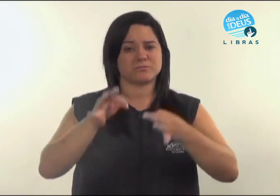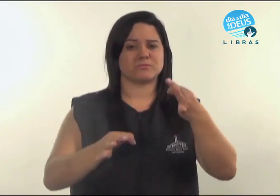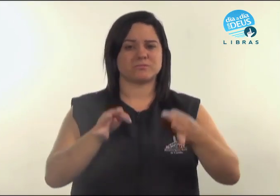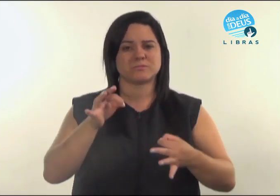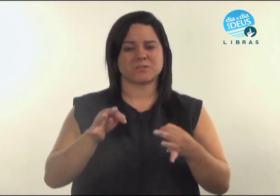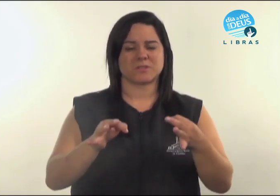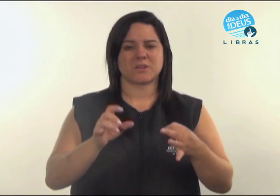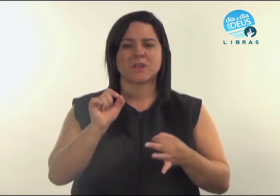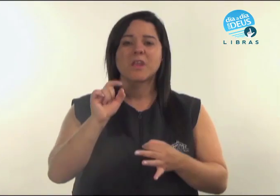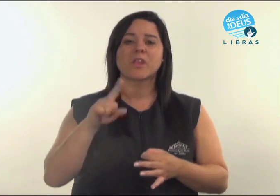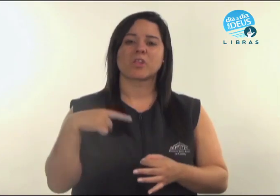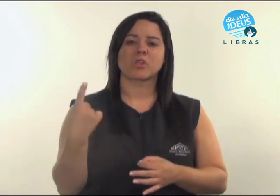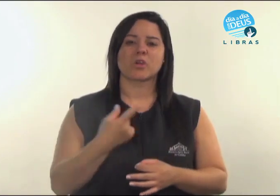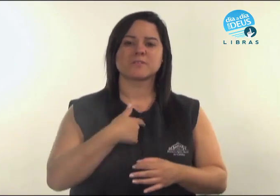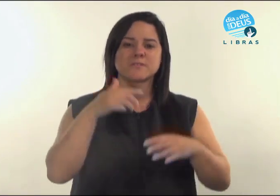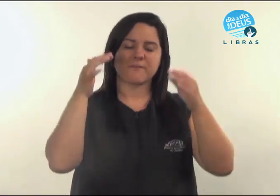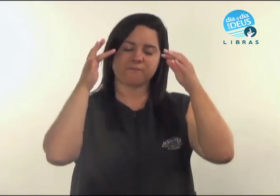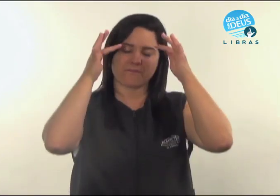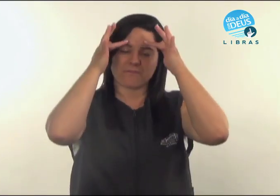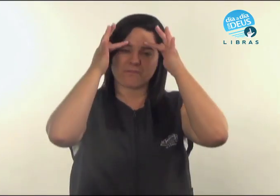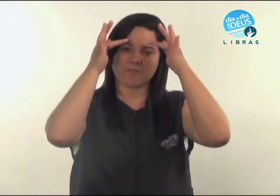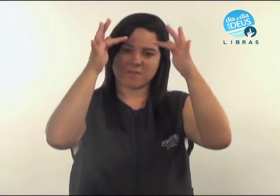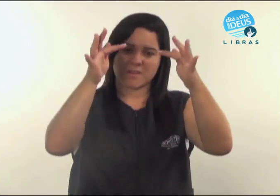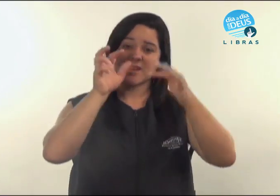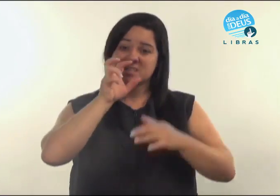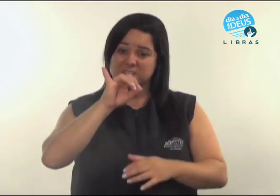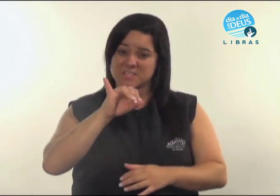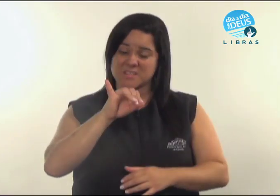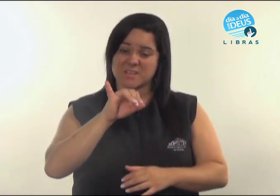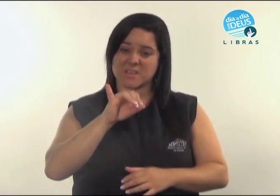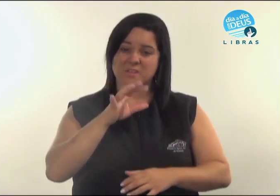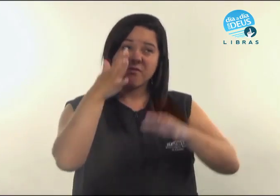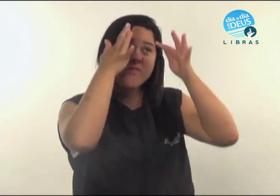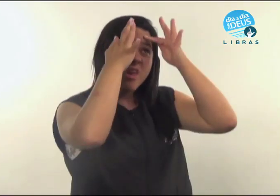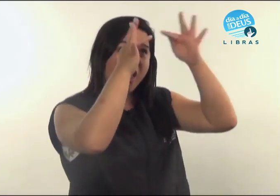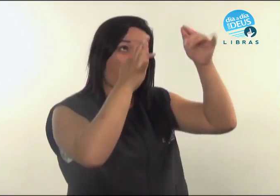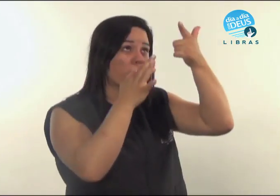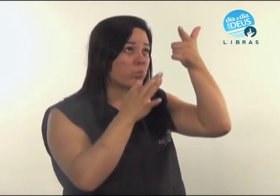Porque Deus julga a quem nós oferecemos a nossa lealdade. E se a